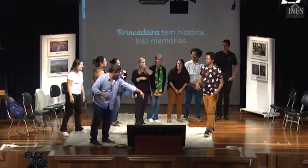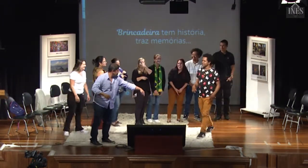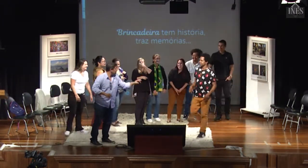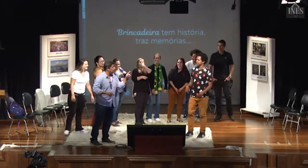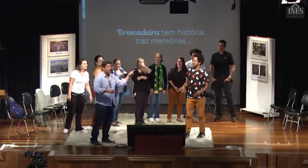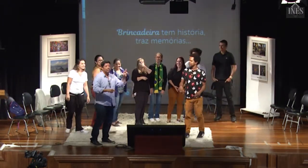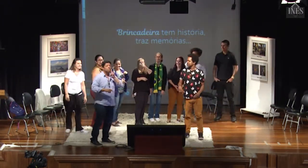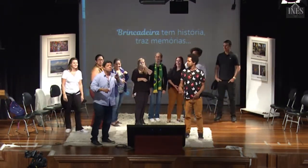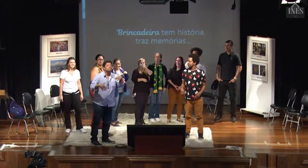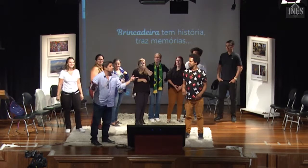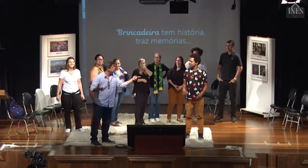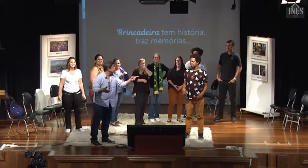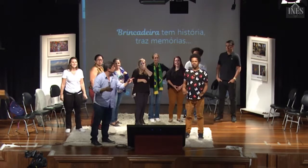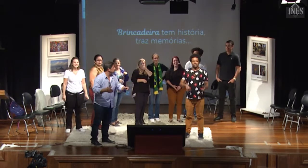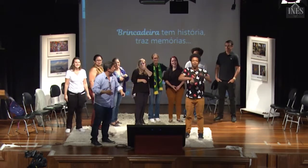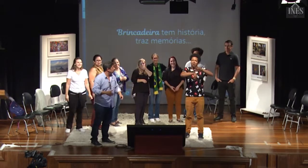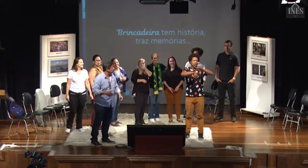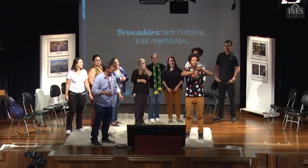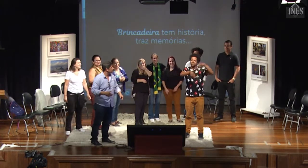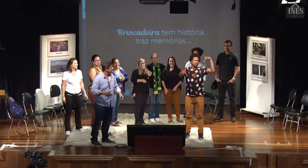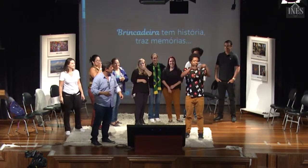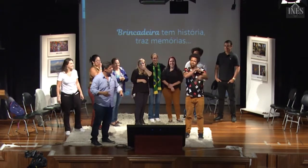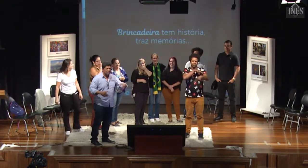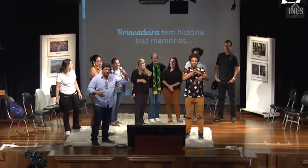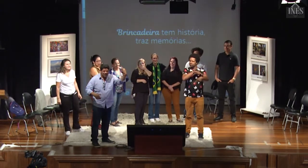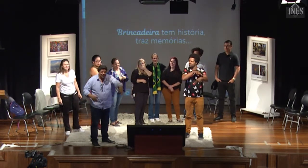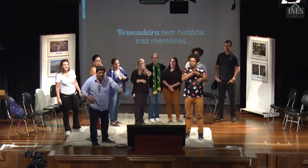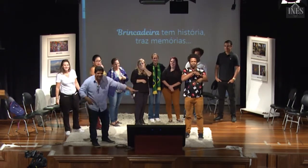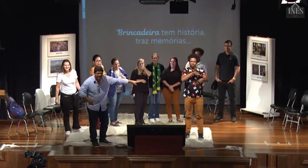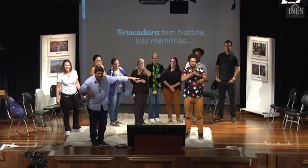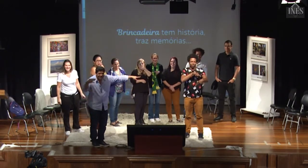Aqui na frente, por favor. Qual é a resposta? Tá certo?